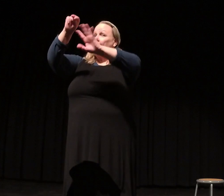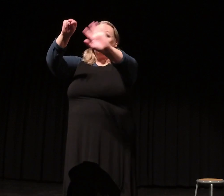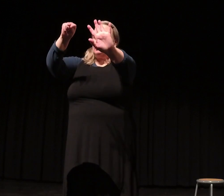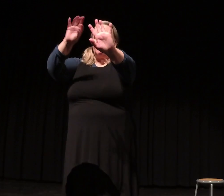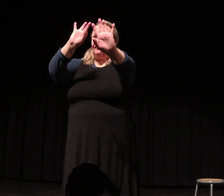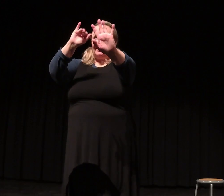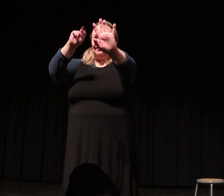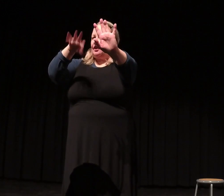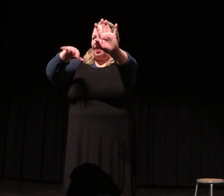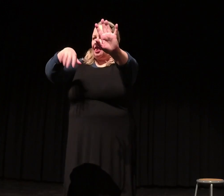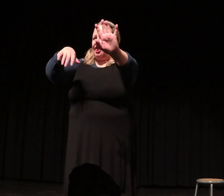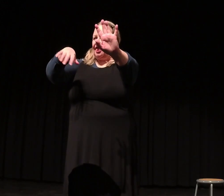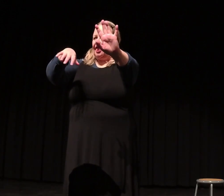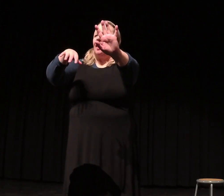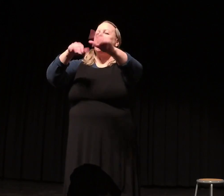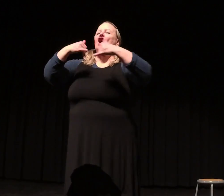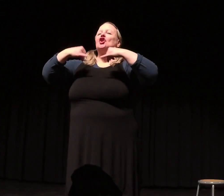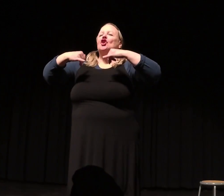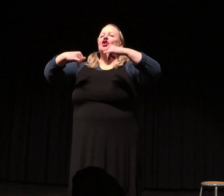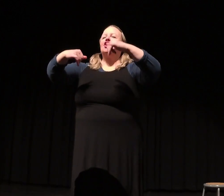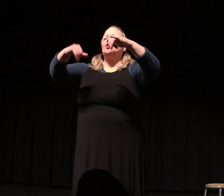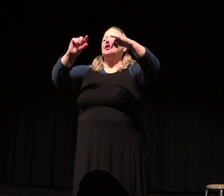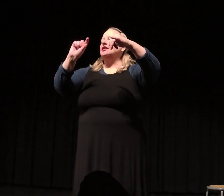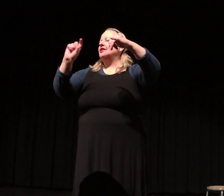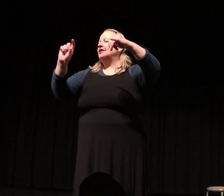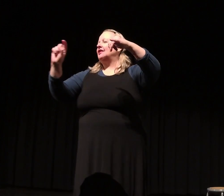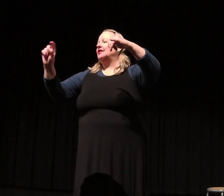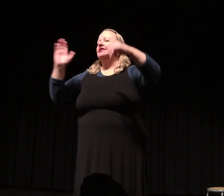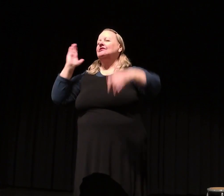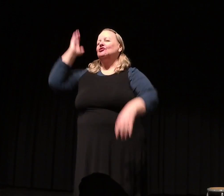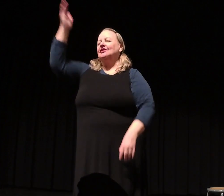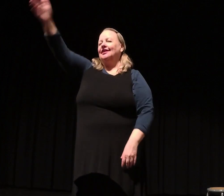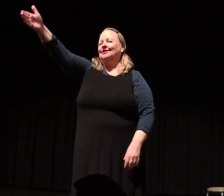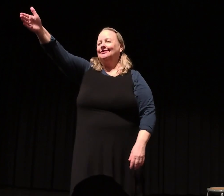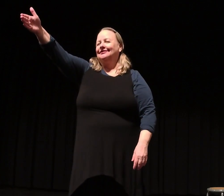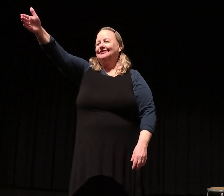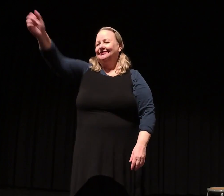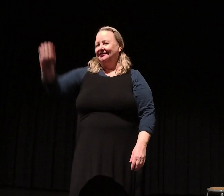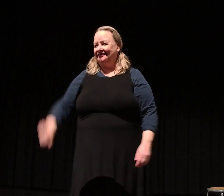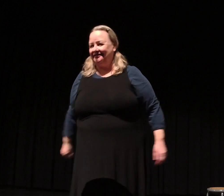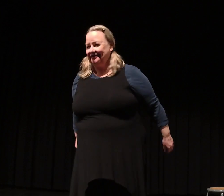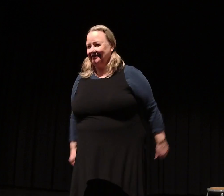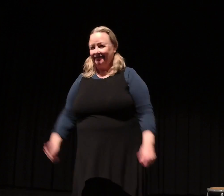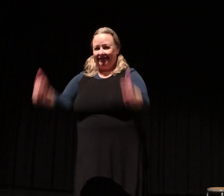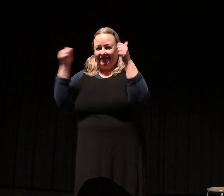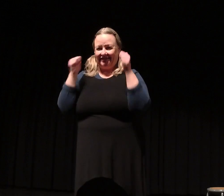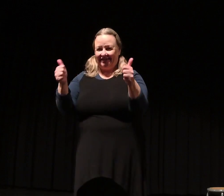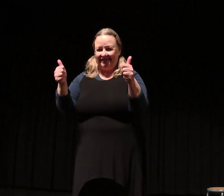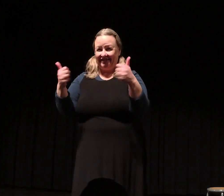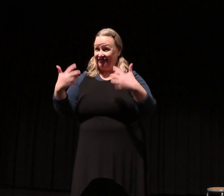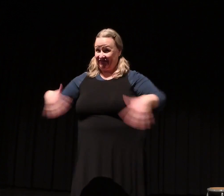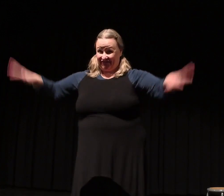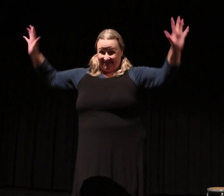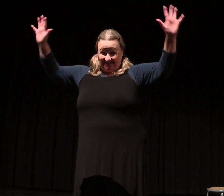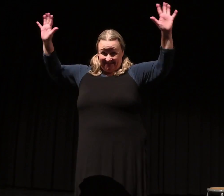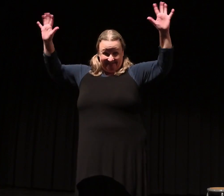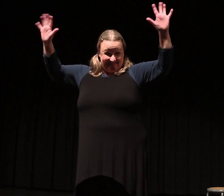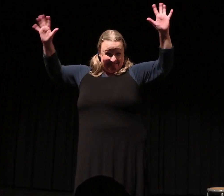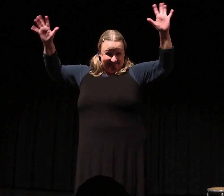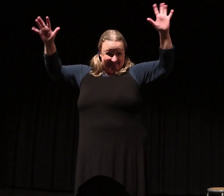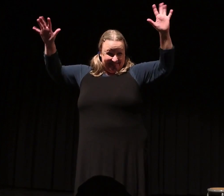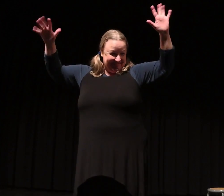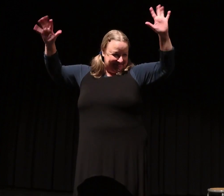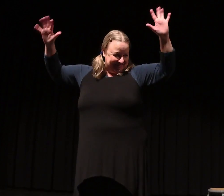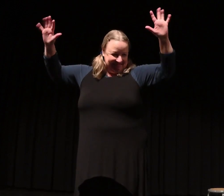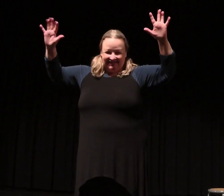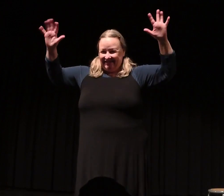terminé. C'est la fin. Non, c'est pas la fin encore. Il y a une continuité, c'est à suivre. Super, alors on